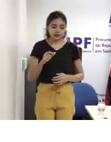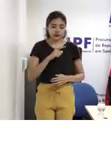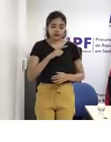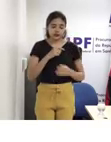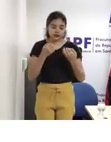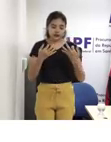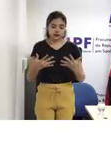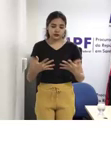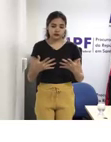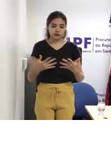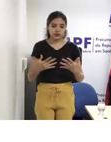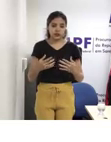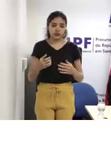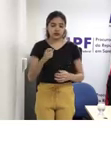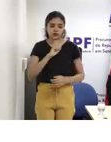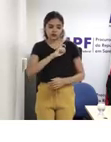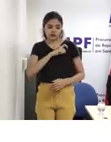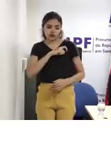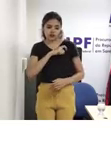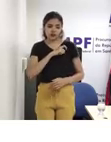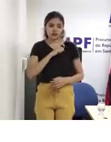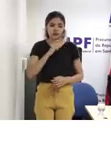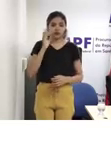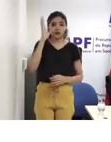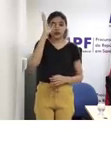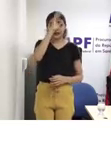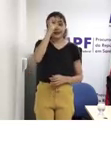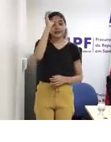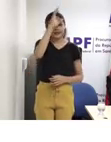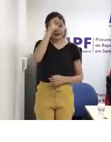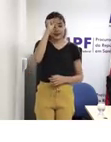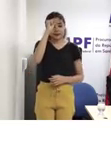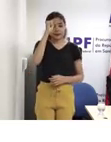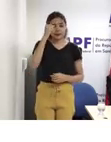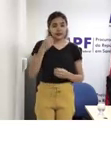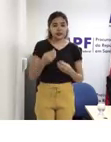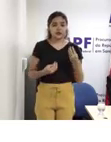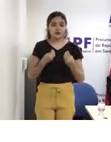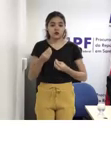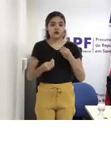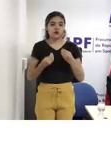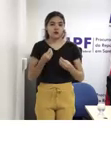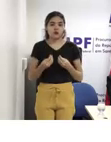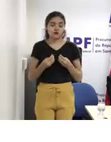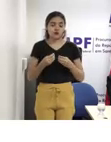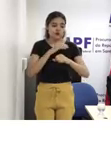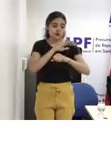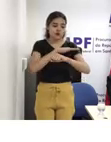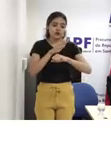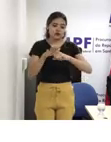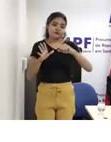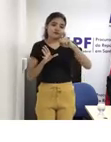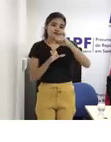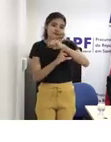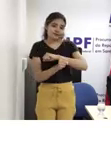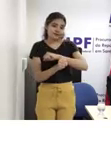eles não dependiam só de um impulso ou de uma condição eh de uma condição Econômica de uma condição a